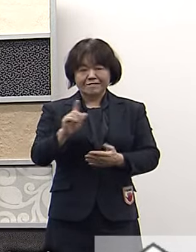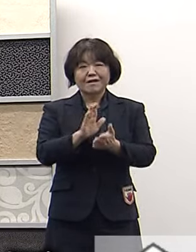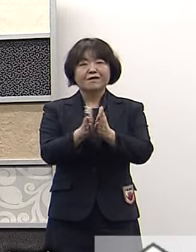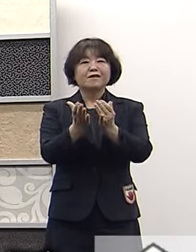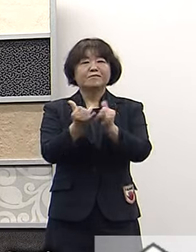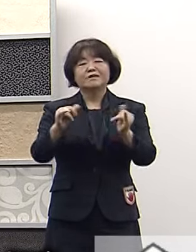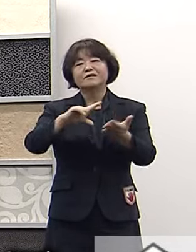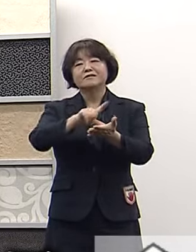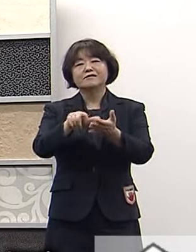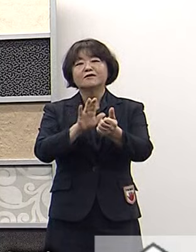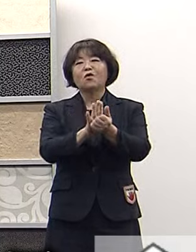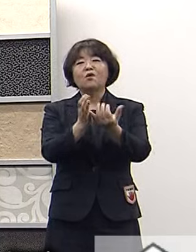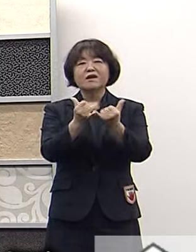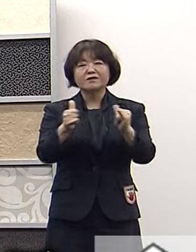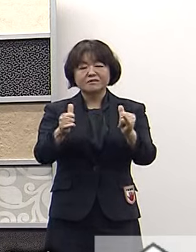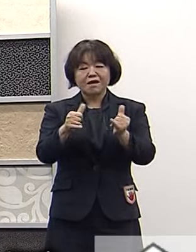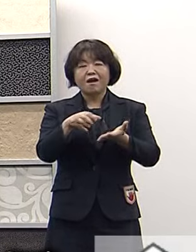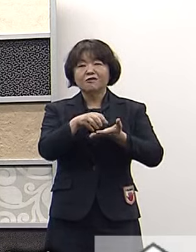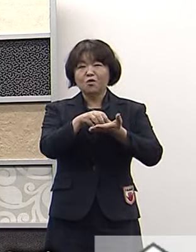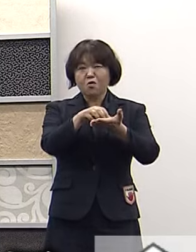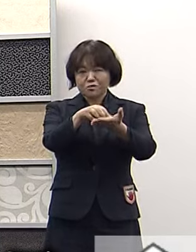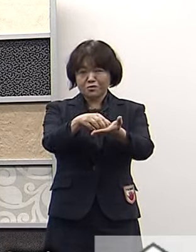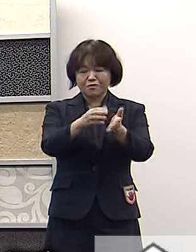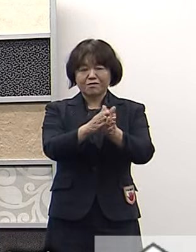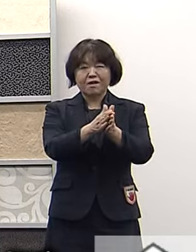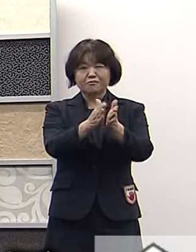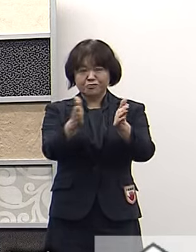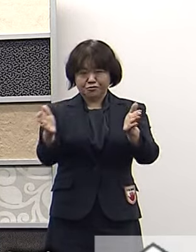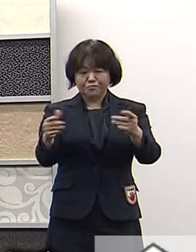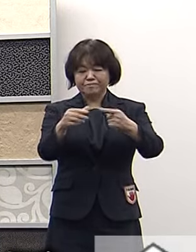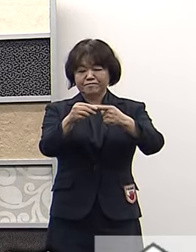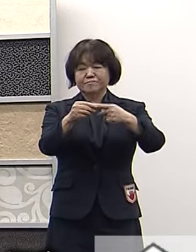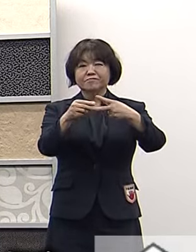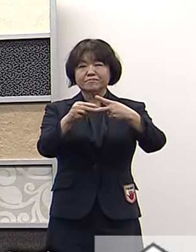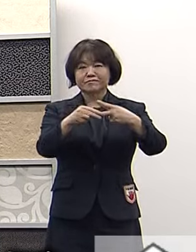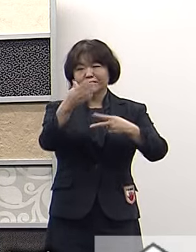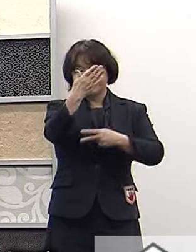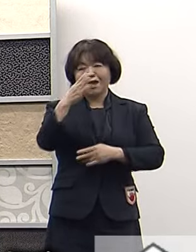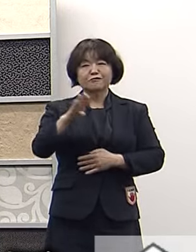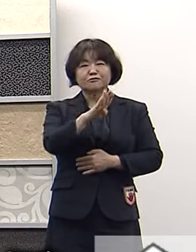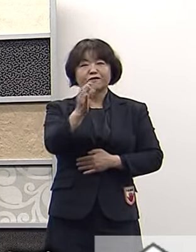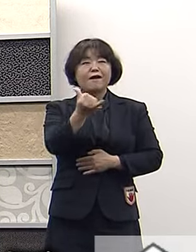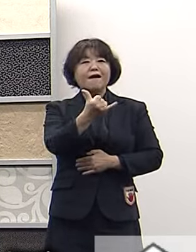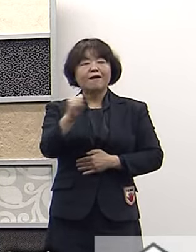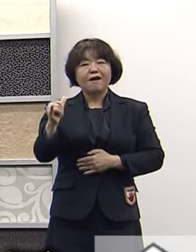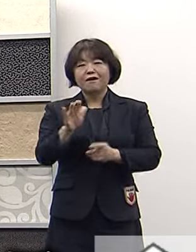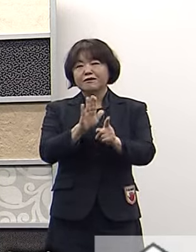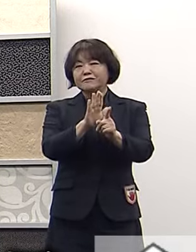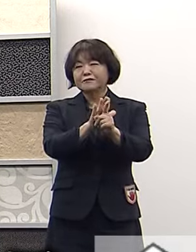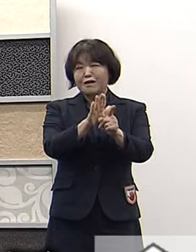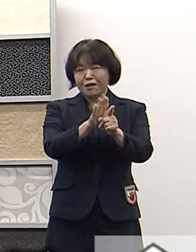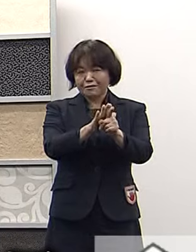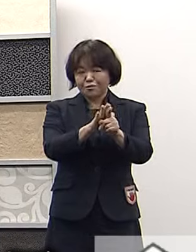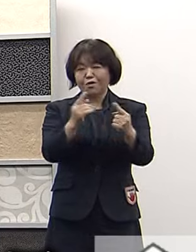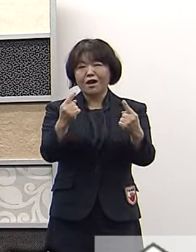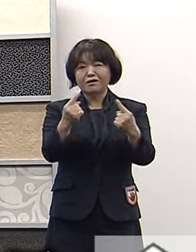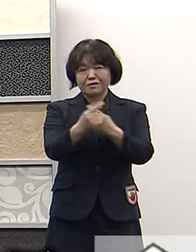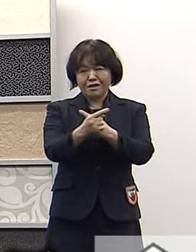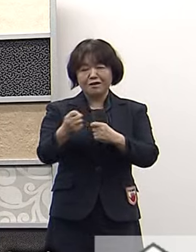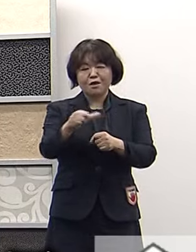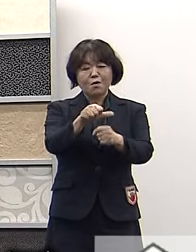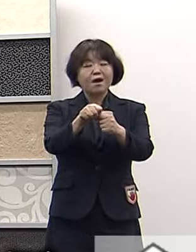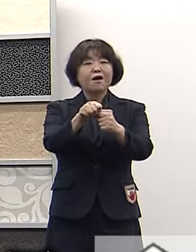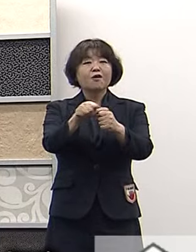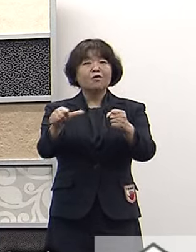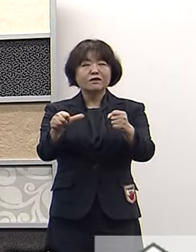民地域貢献者表彰の拡充について、ヤングケアラー支援ガイドラインの改定および令和5年度実態